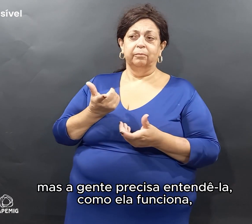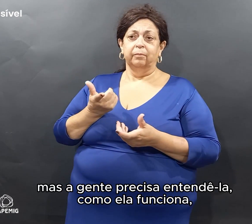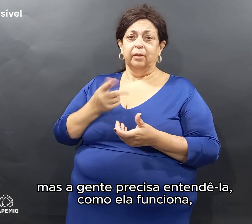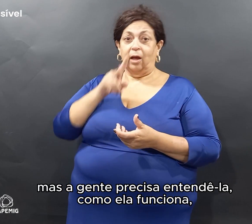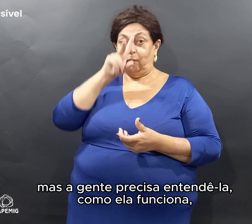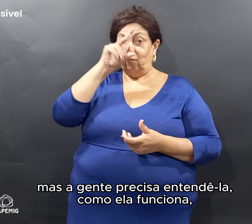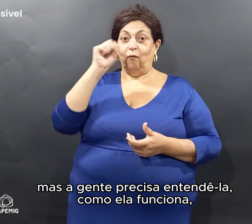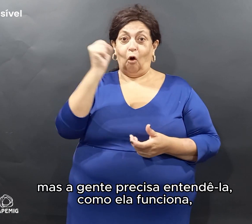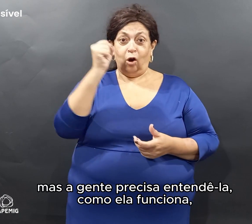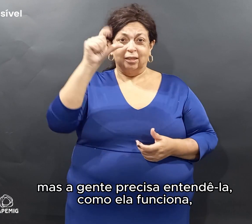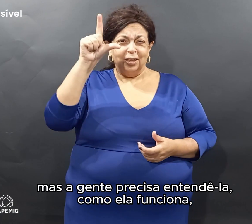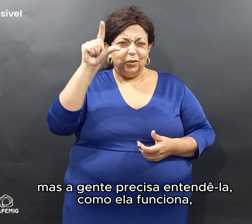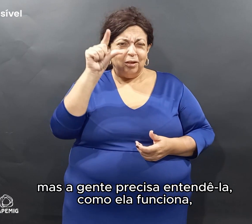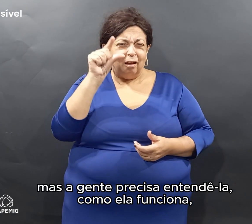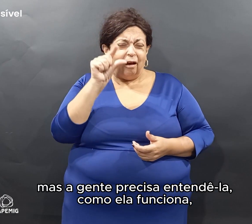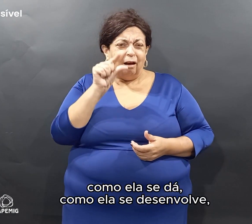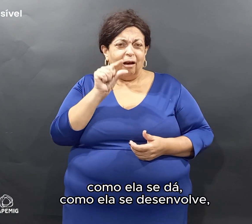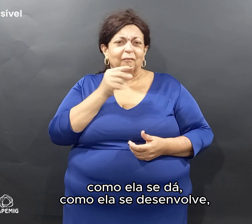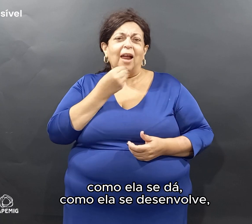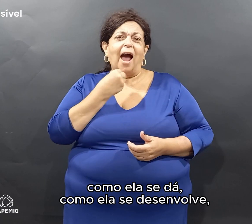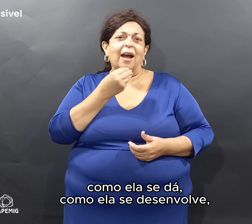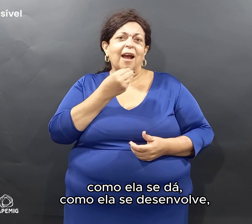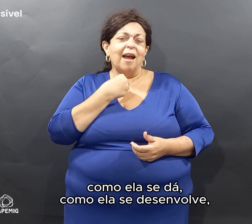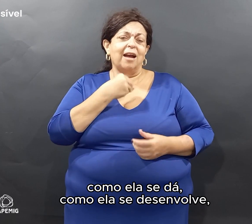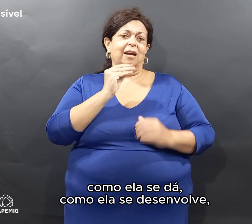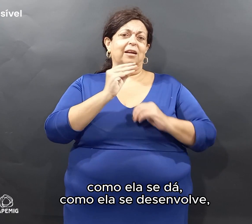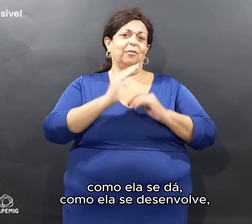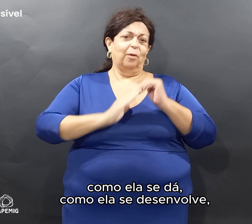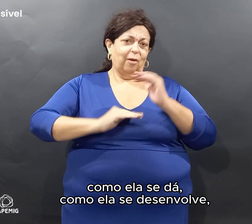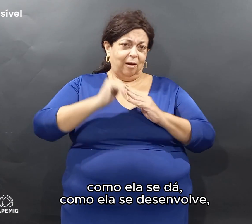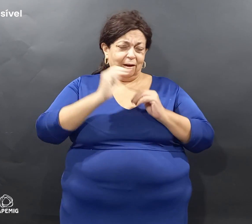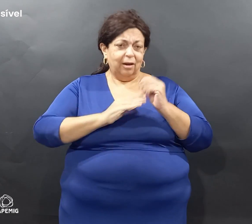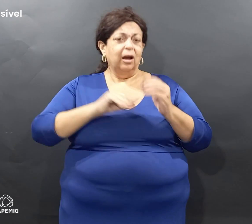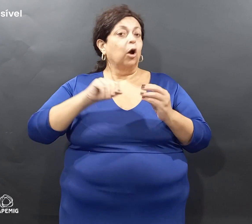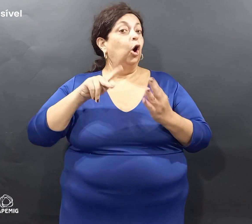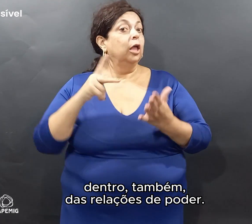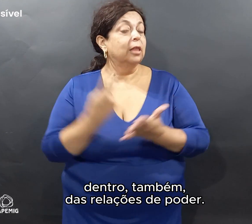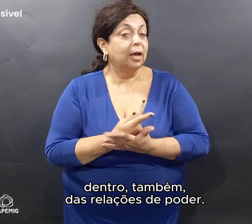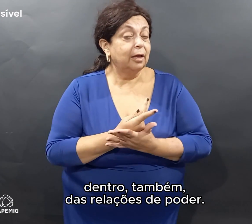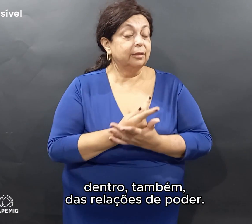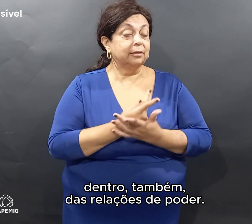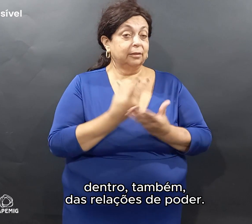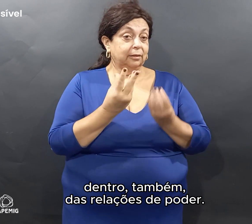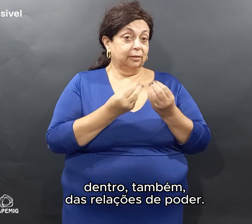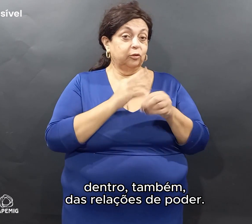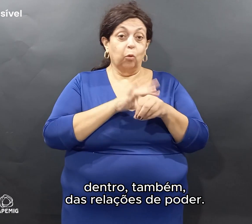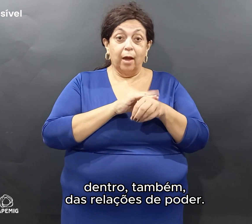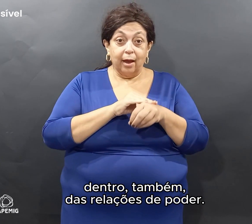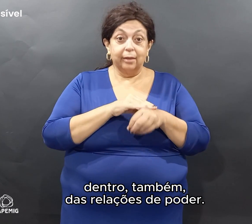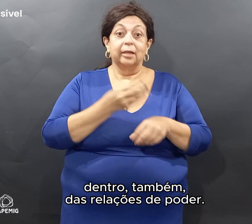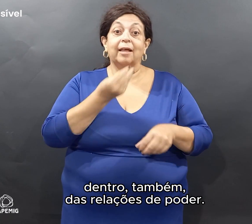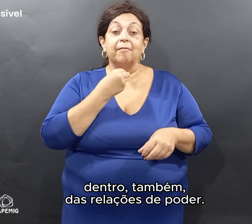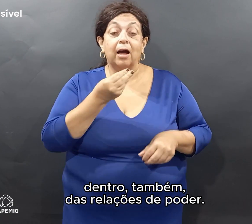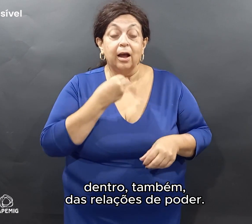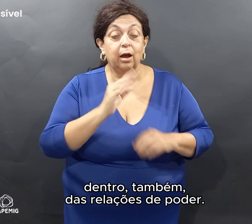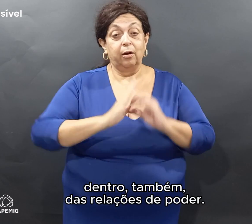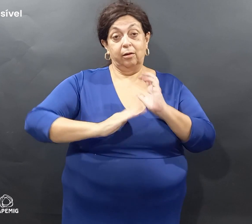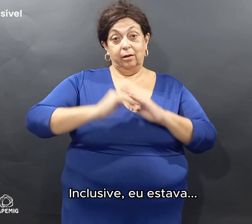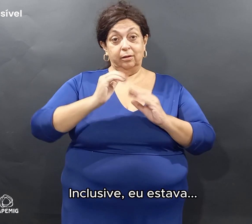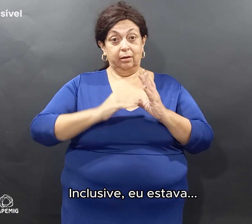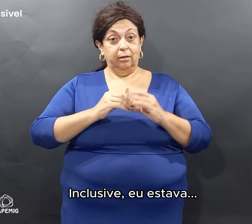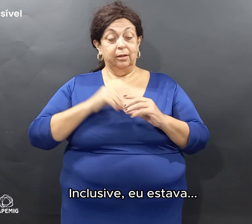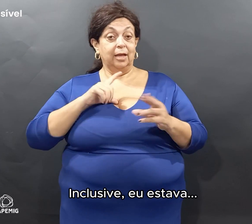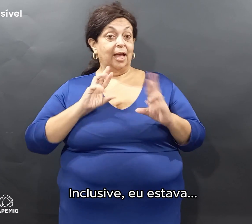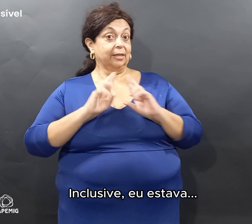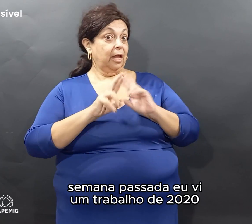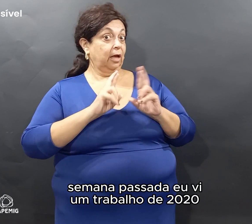precisa entendê-la, como ela funciona, como ela se dá, como ela se desenvolve, dentro também das relações de poder.